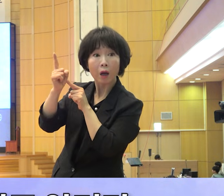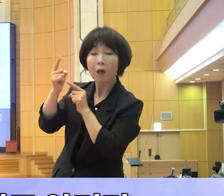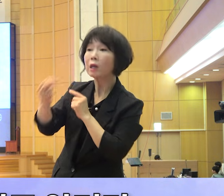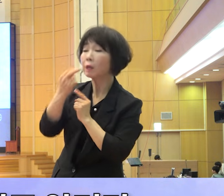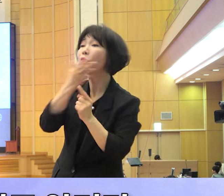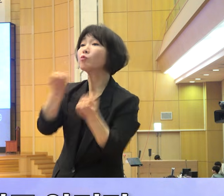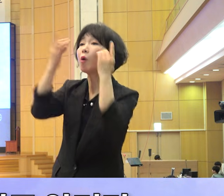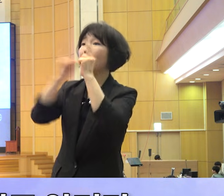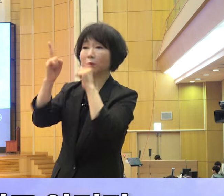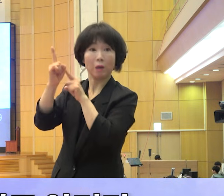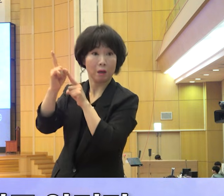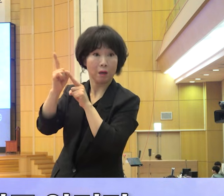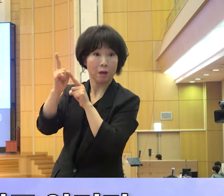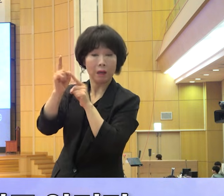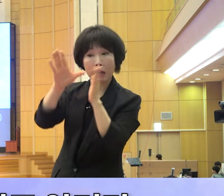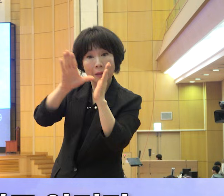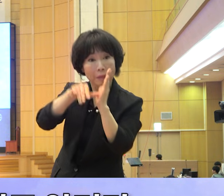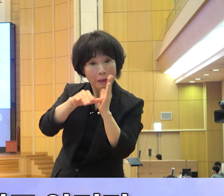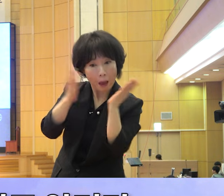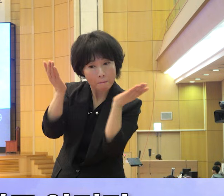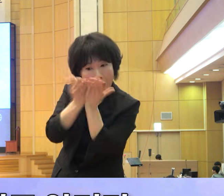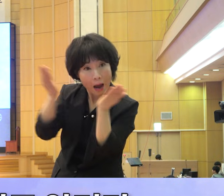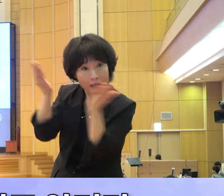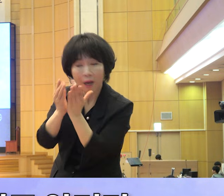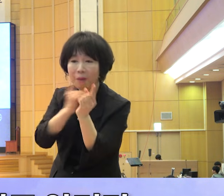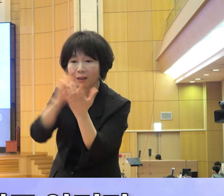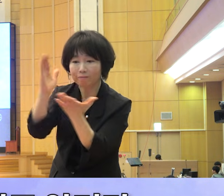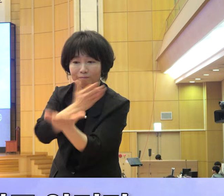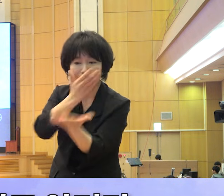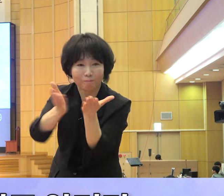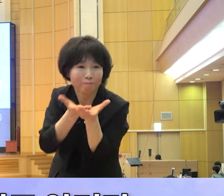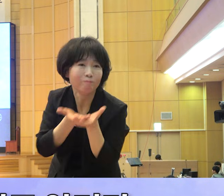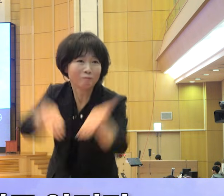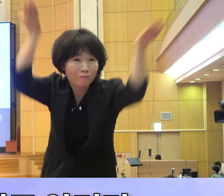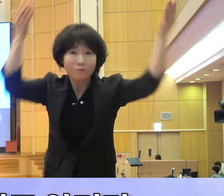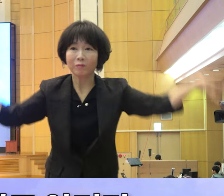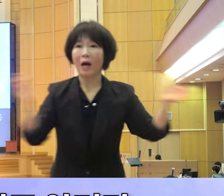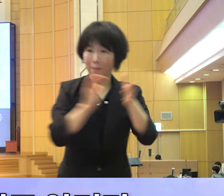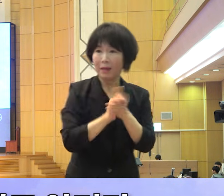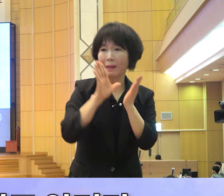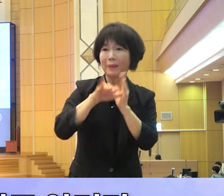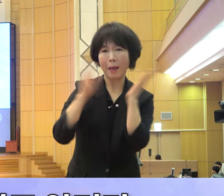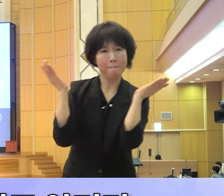생명의 말씀이긴 하나, 때를 따라 양식을 나눠주는 거예요.